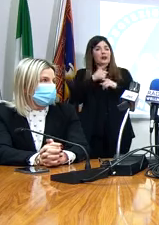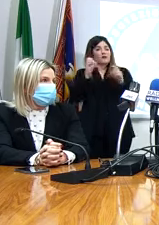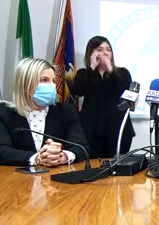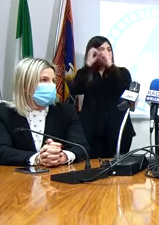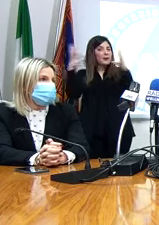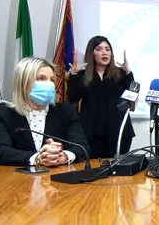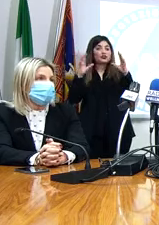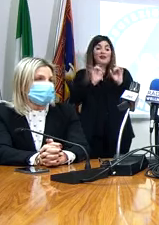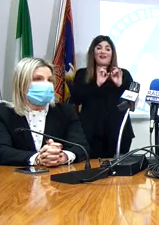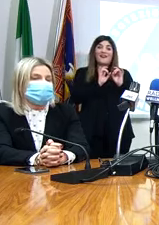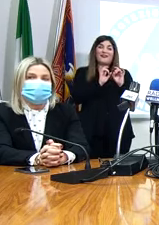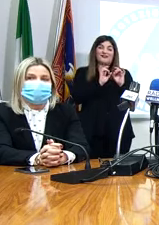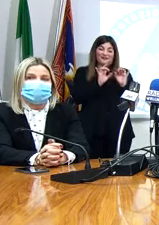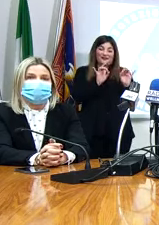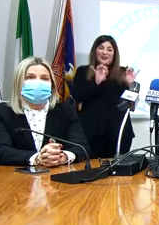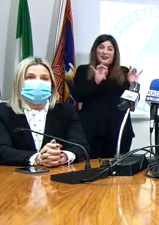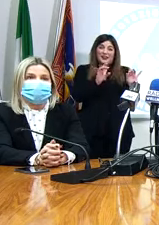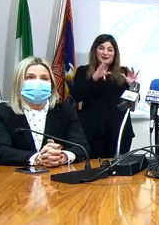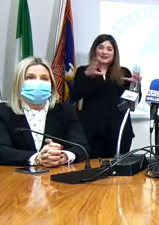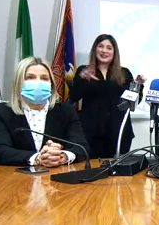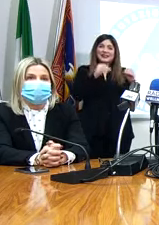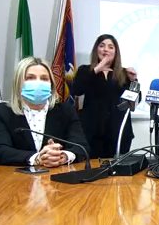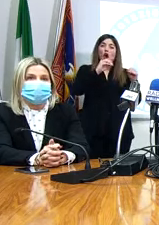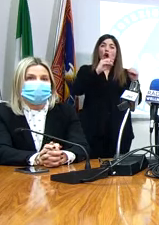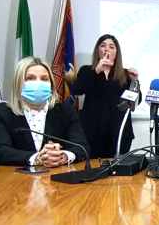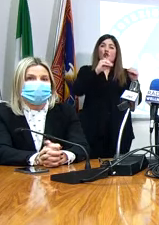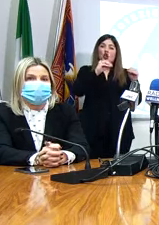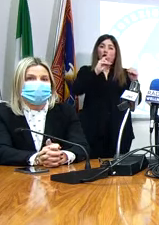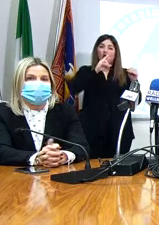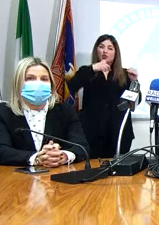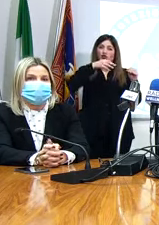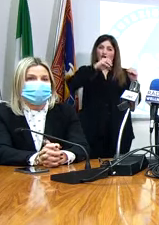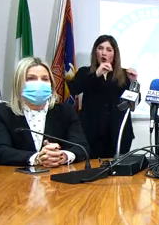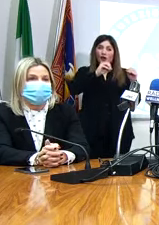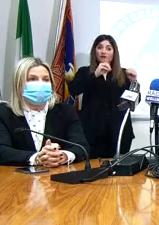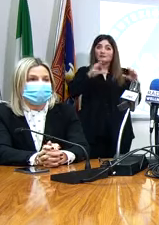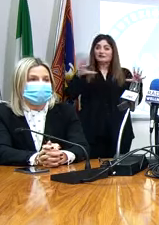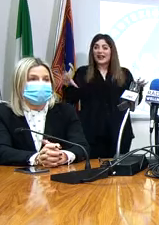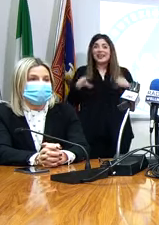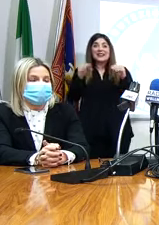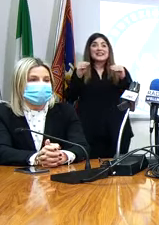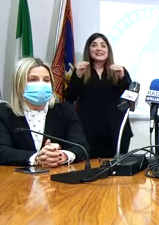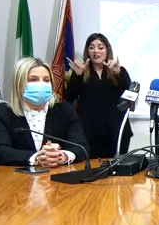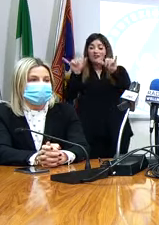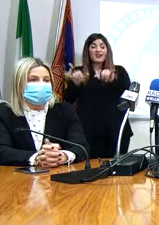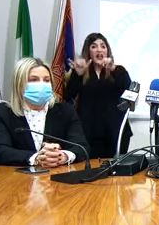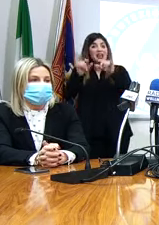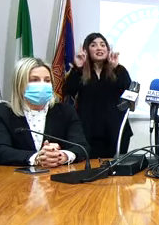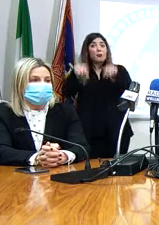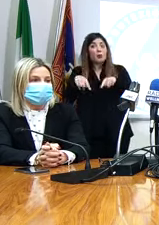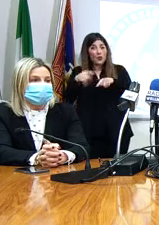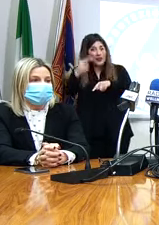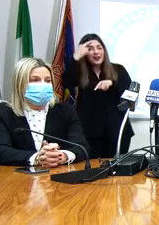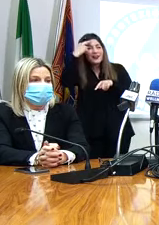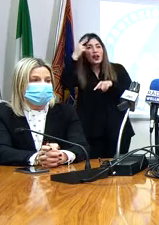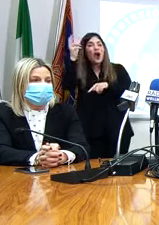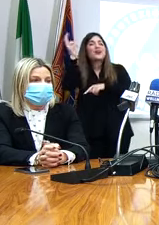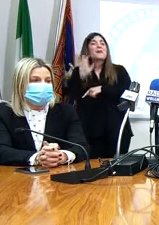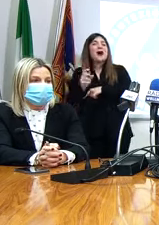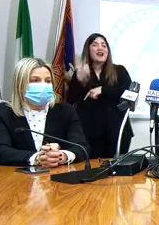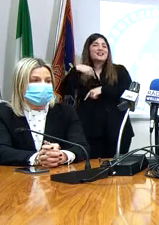città dell'assembramento, dell'età media alta. Eravamo in pieno carnevale, vi ricordate? Ma Venezia non ha lasciato il